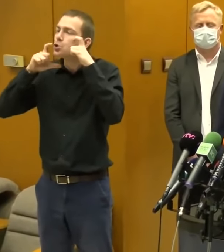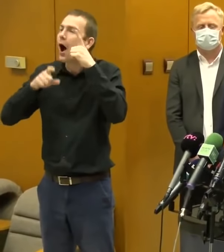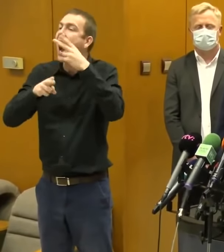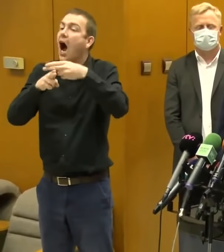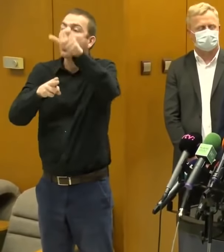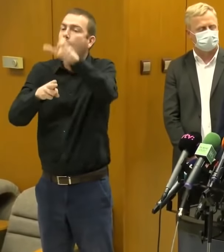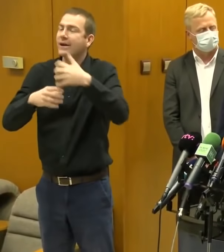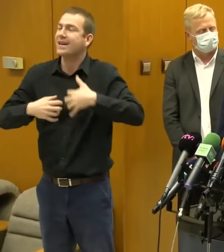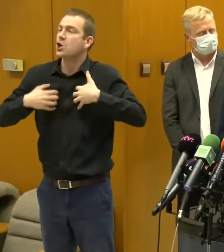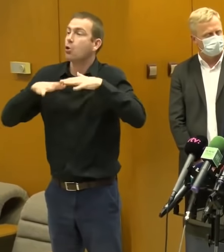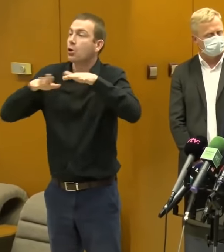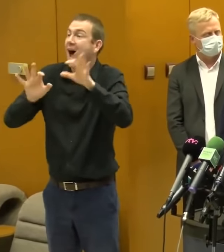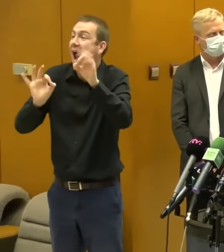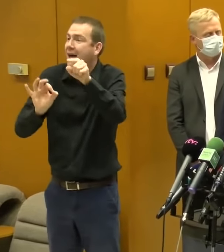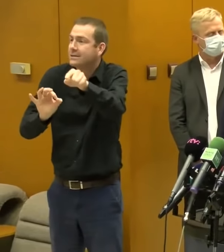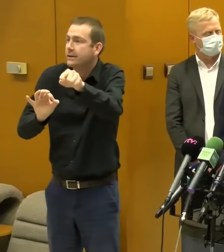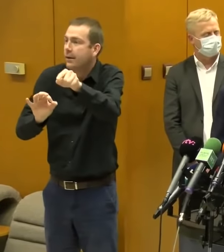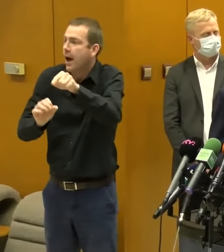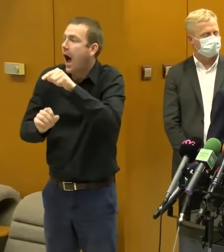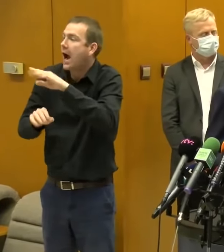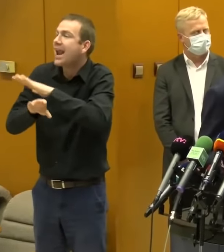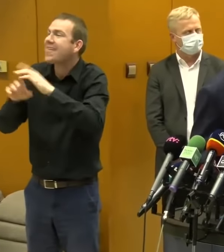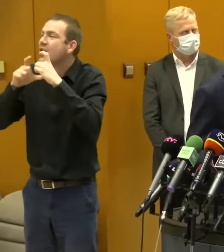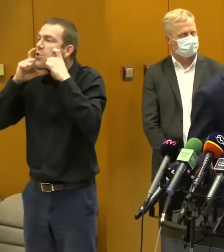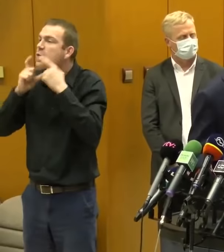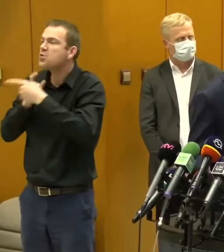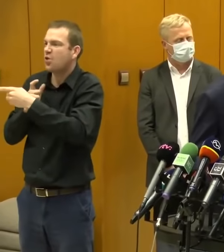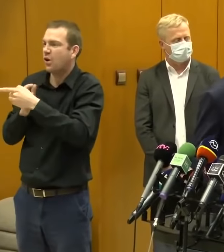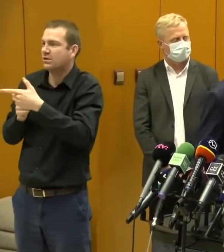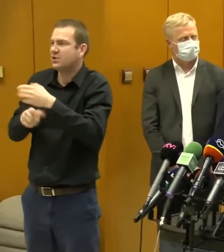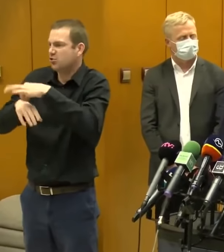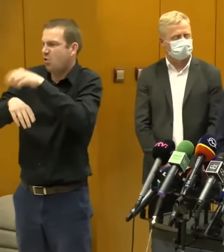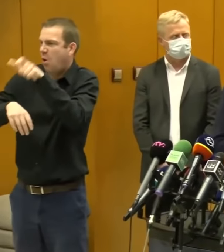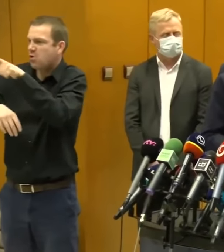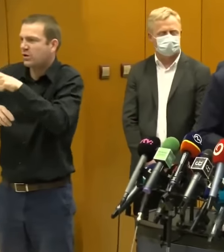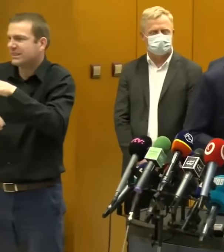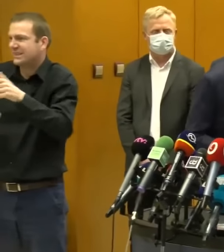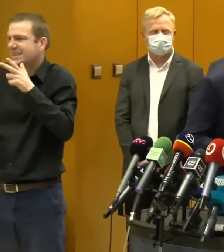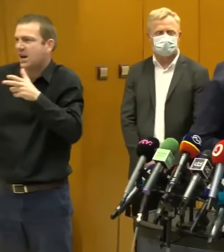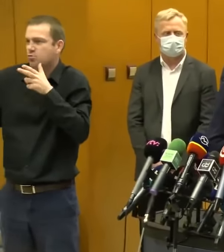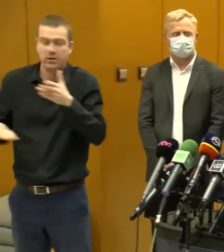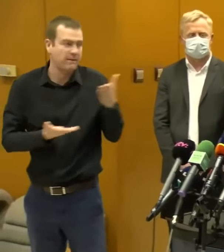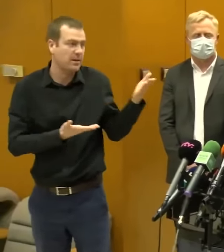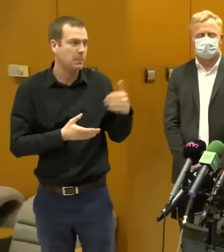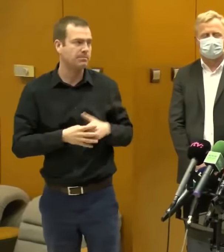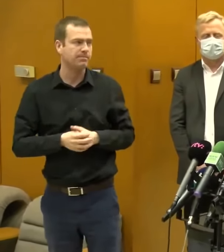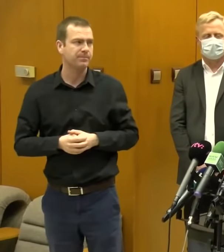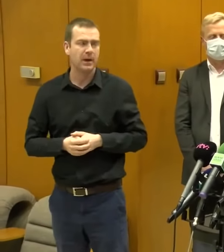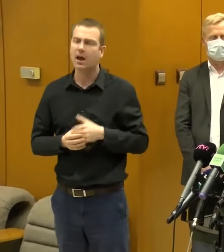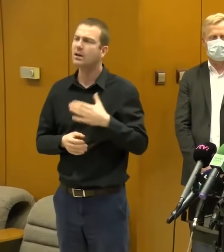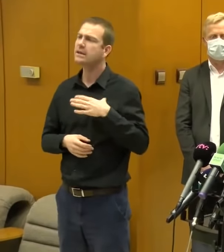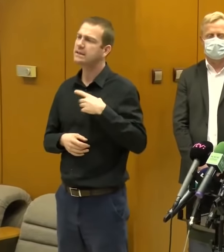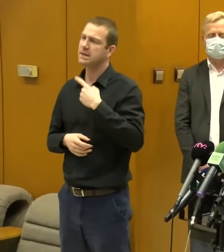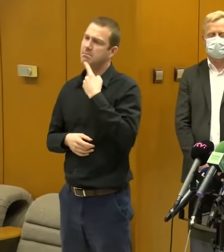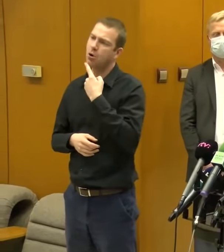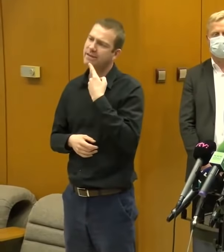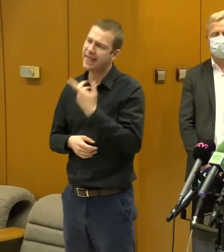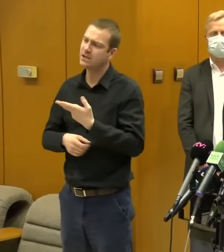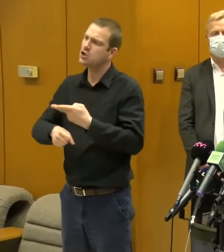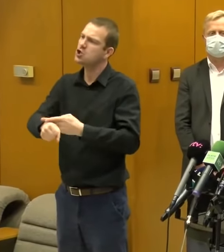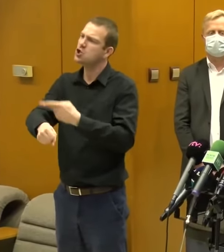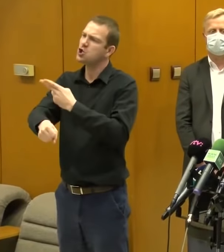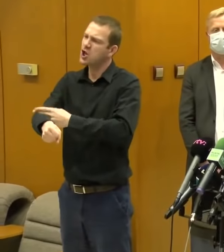odpoveď pán Peter Vysolajský by vám dal, ale možno aj ja, neviem, skúste vy. Treba povedať, že žiadna krajina